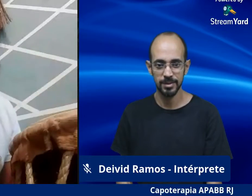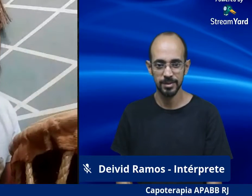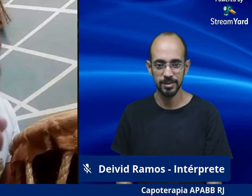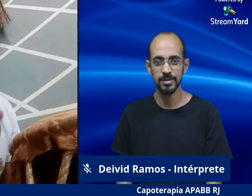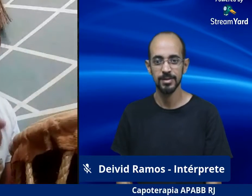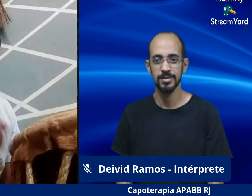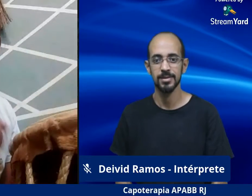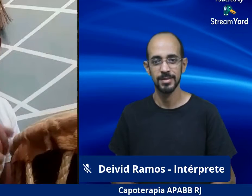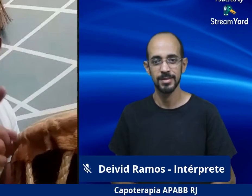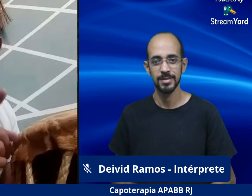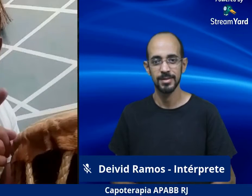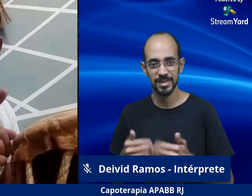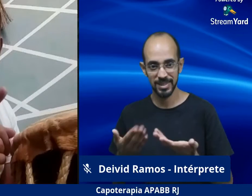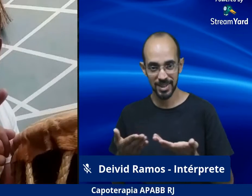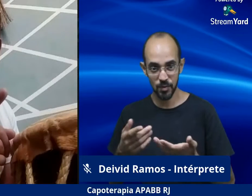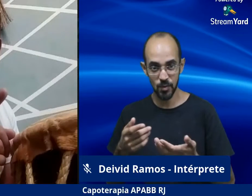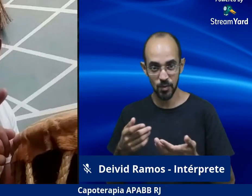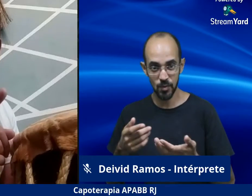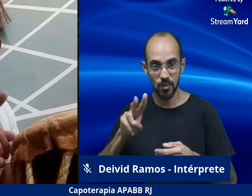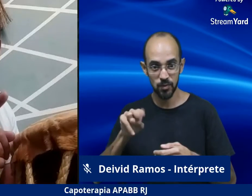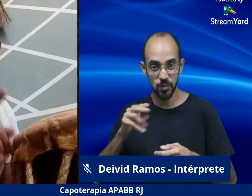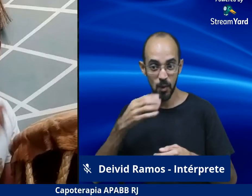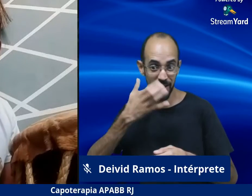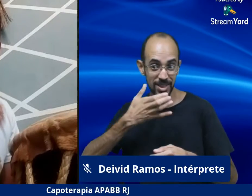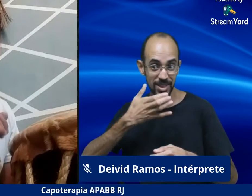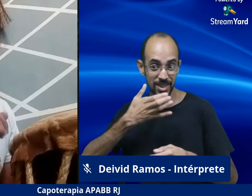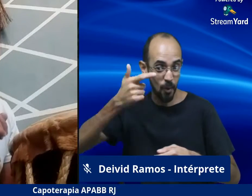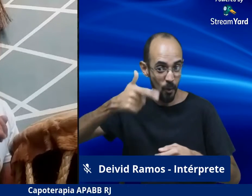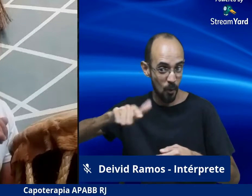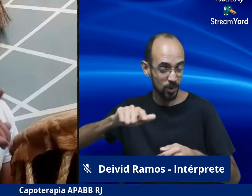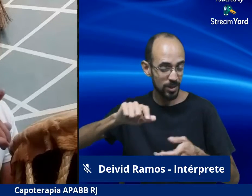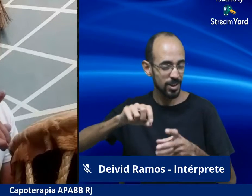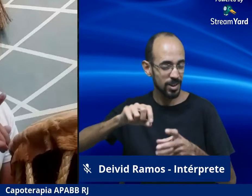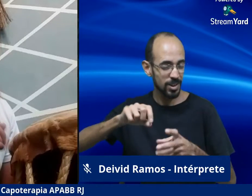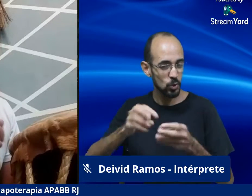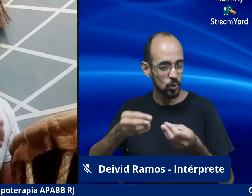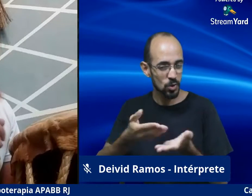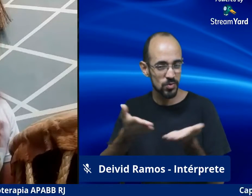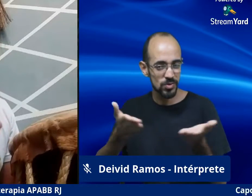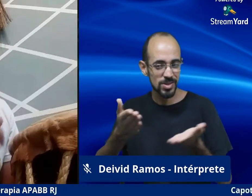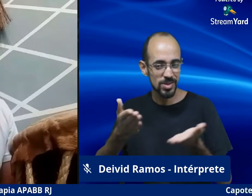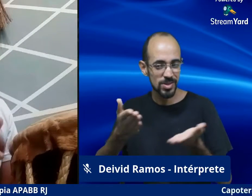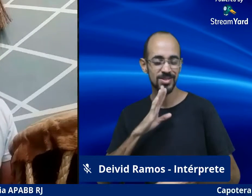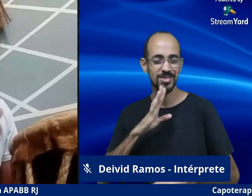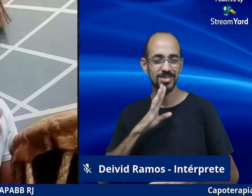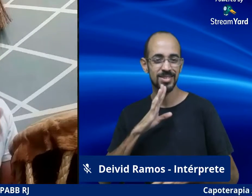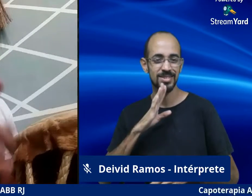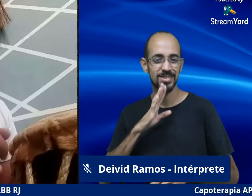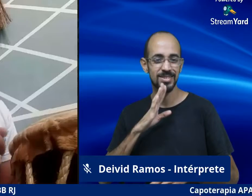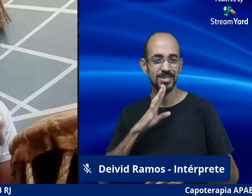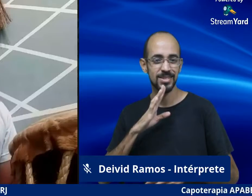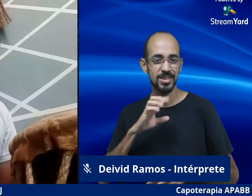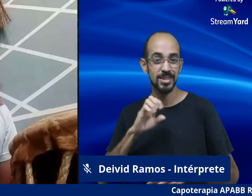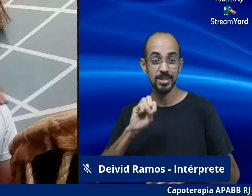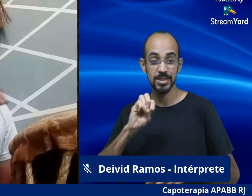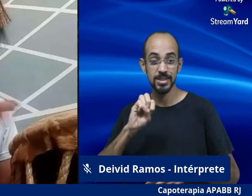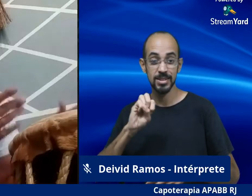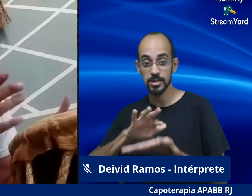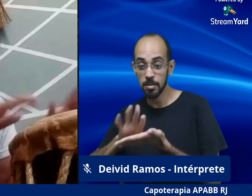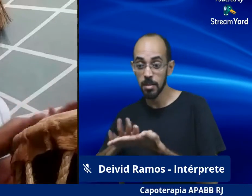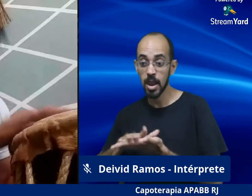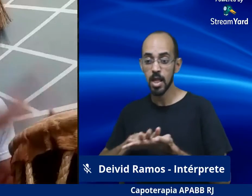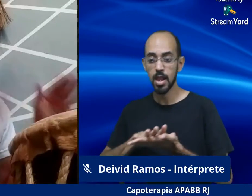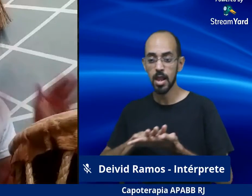Vou cantar uma que eu tenho certeza que vocês conhecem. Então vamos lá comigo. Samba Lelê tá doente, tá